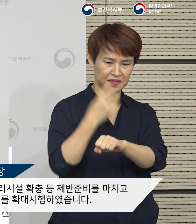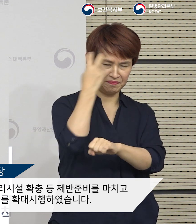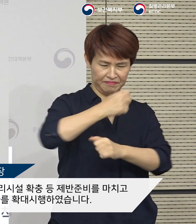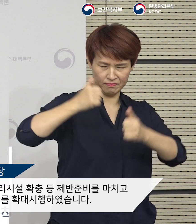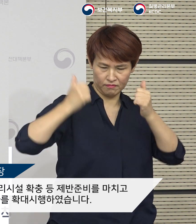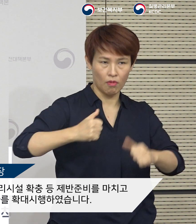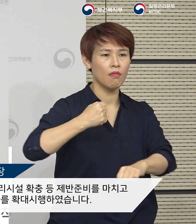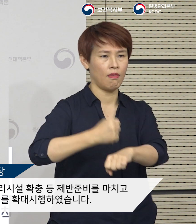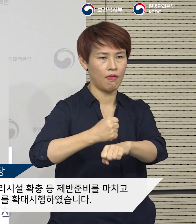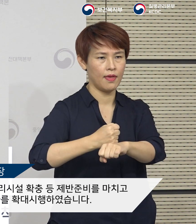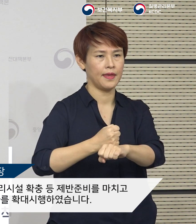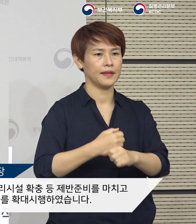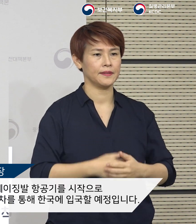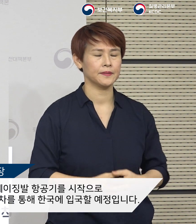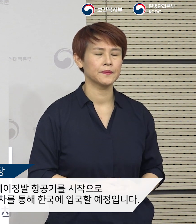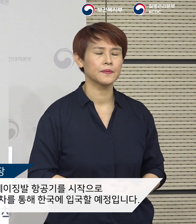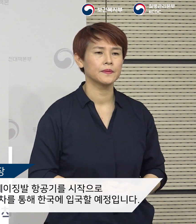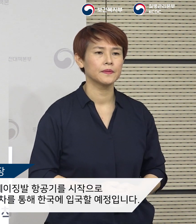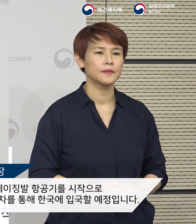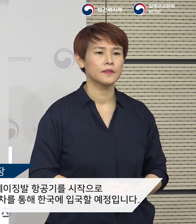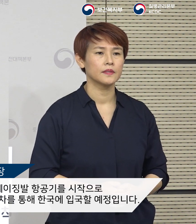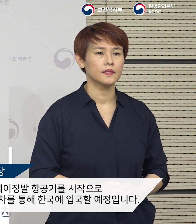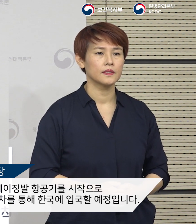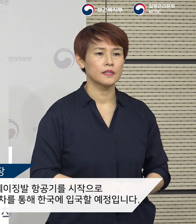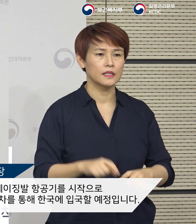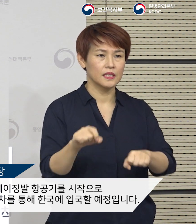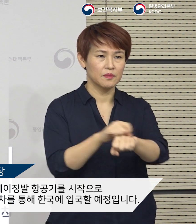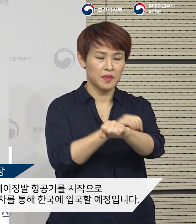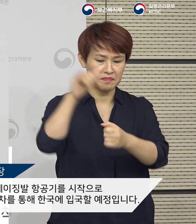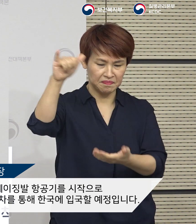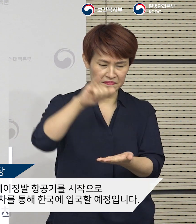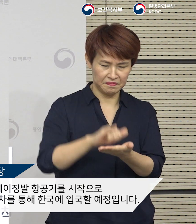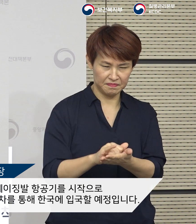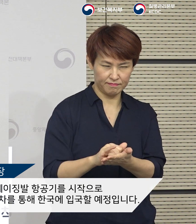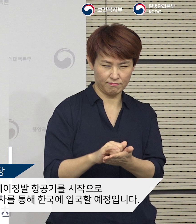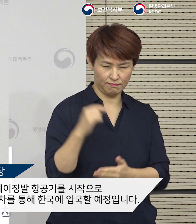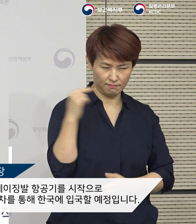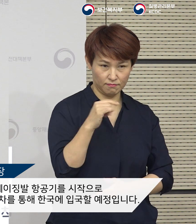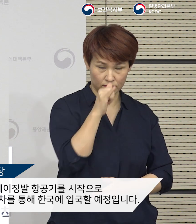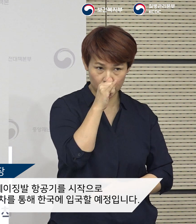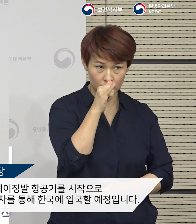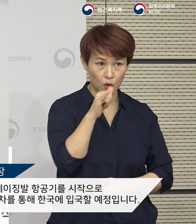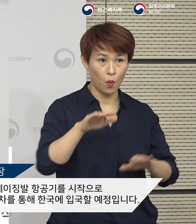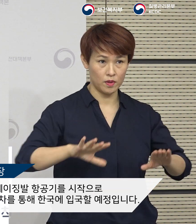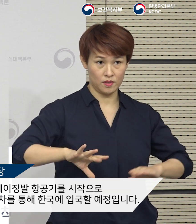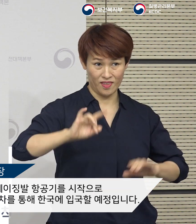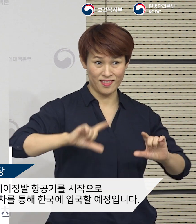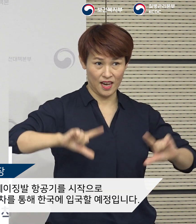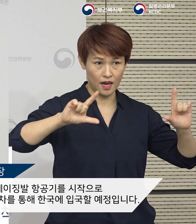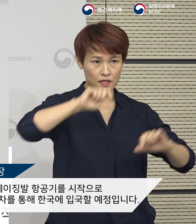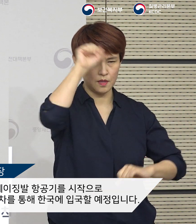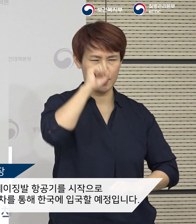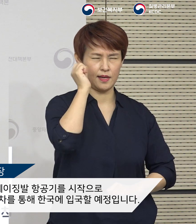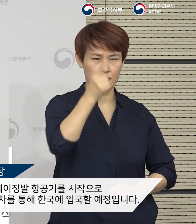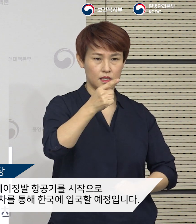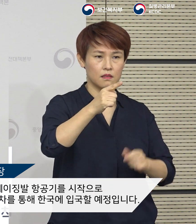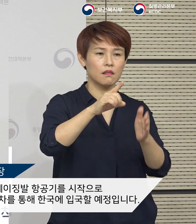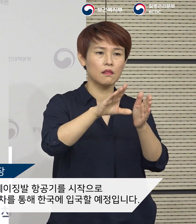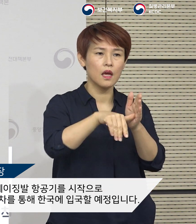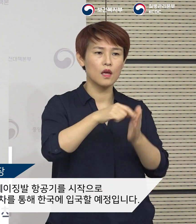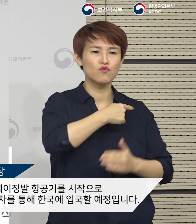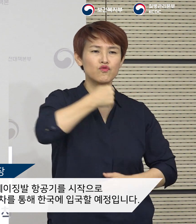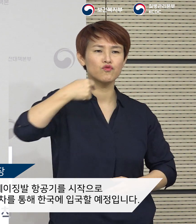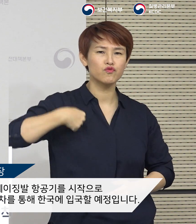절차를 확대 시행하였습니다. 특별 입국 절차 확대 시행 첫날인 오늘 새벽 1시 베이징발